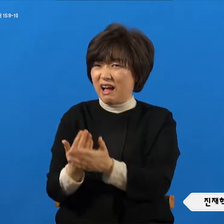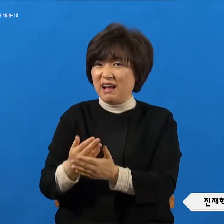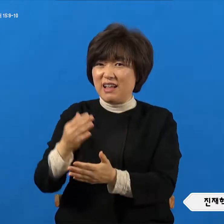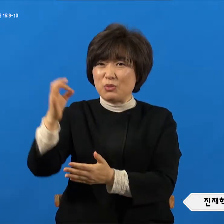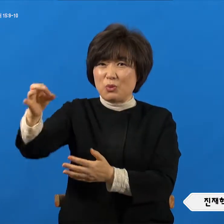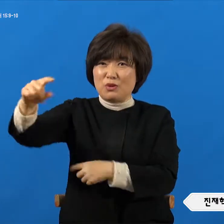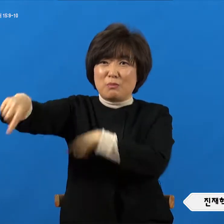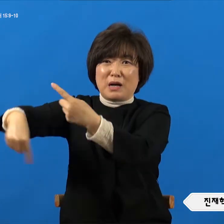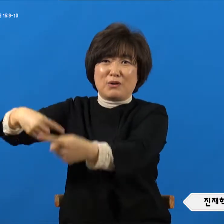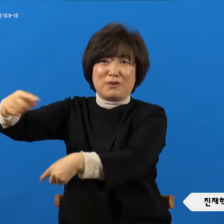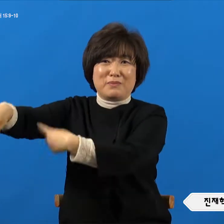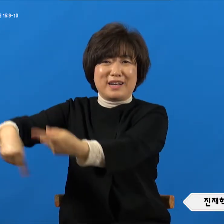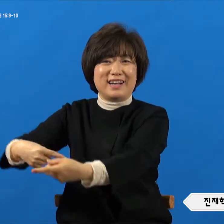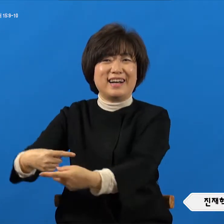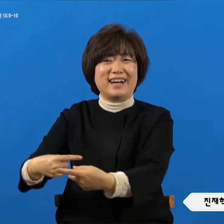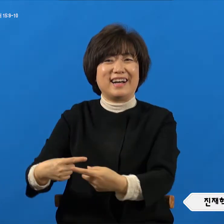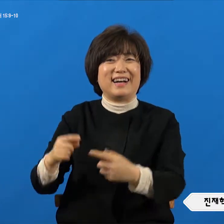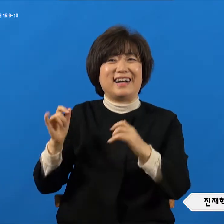했습니다.